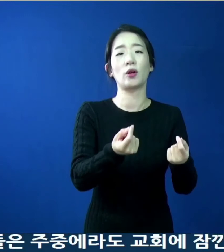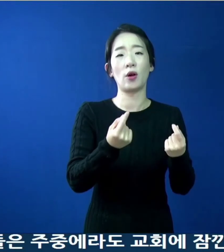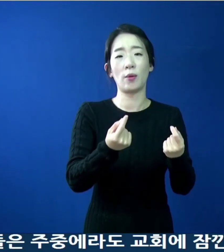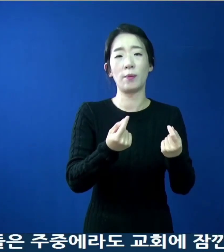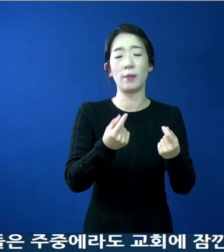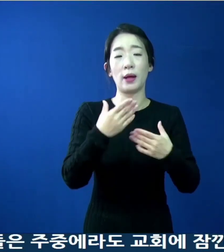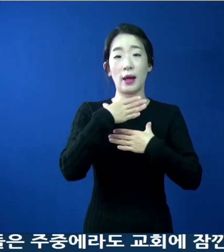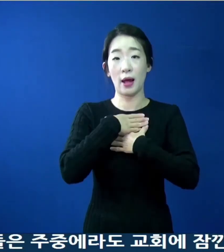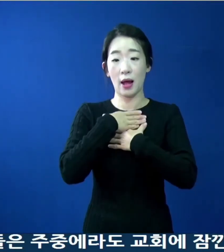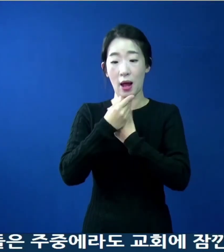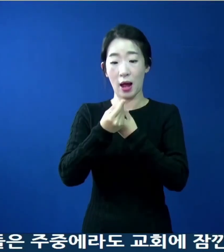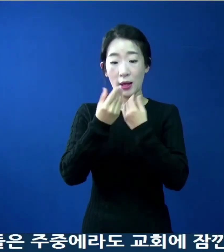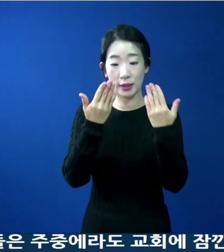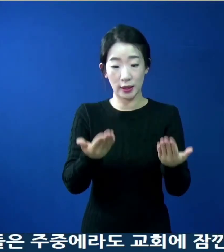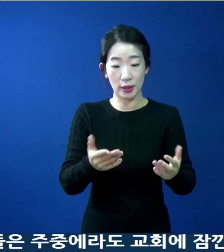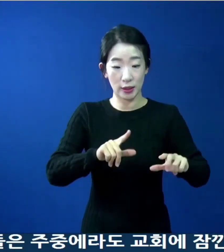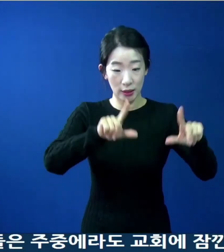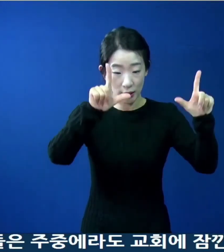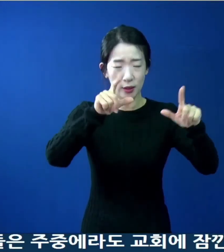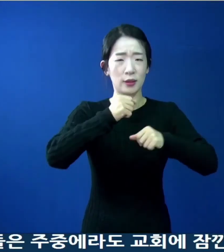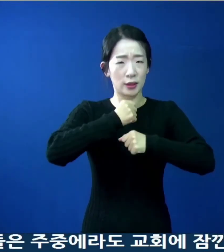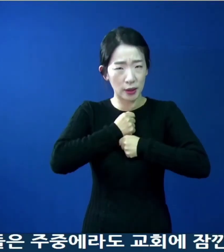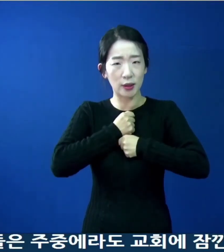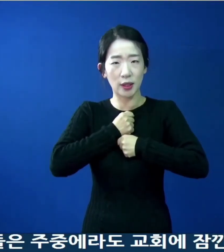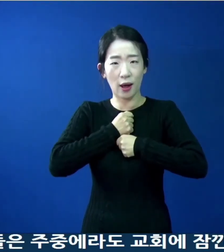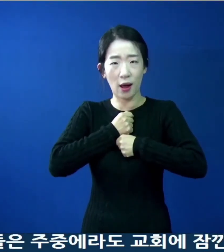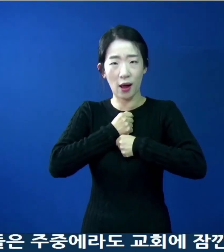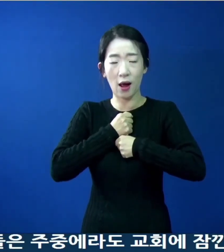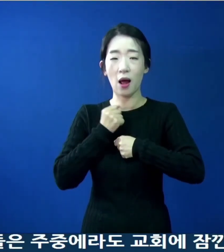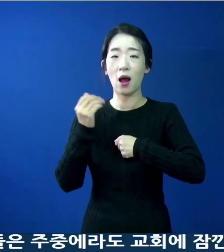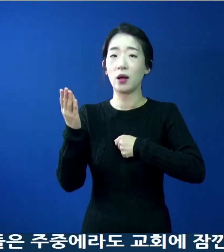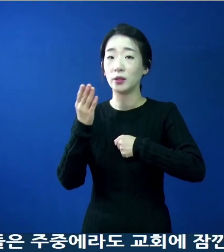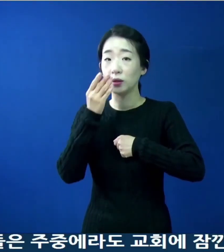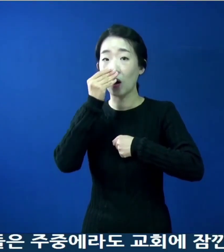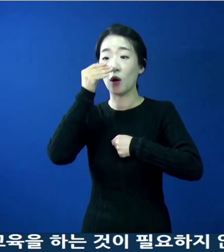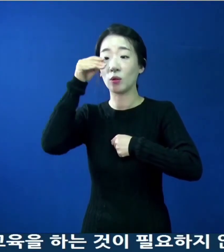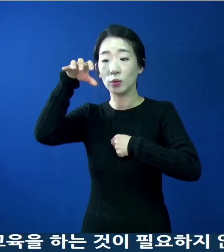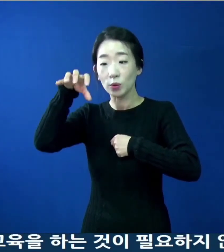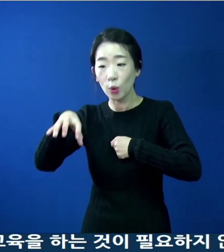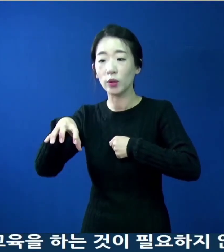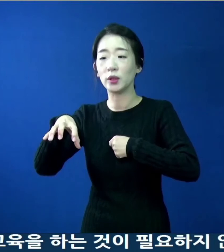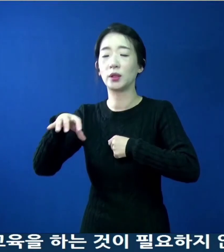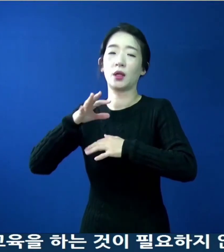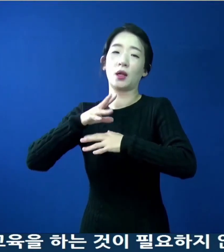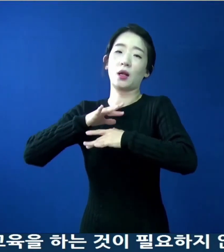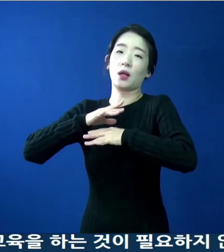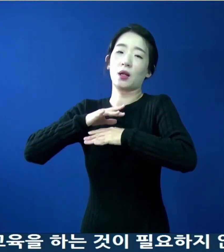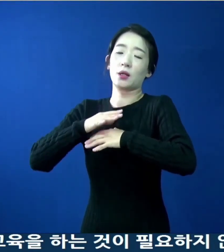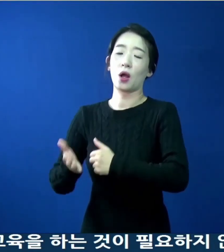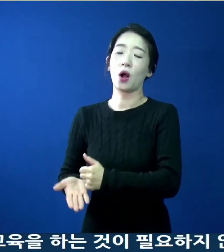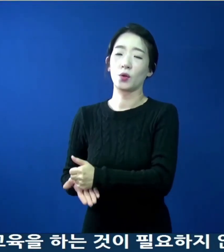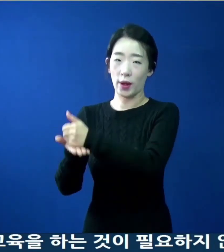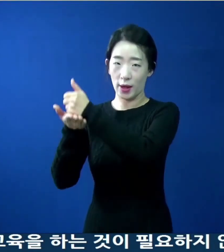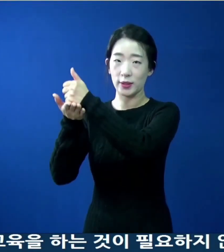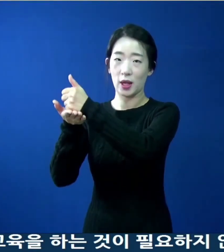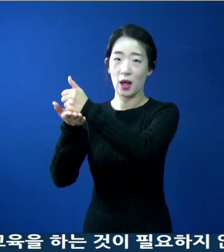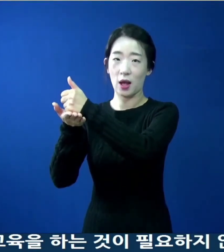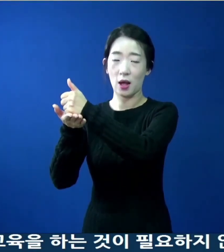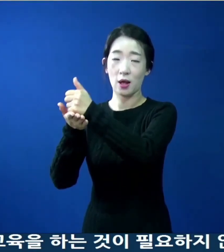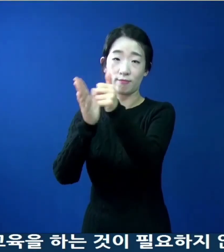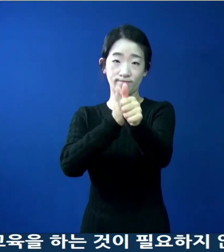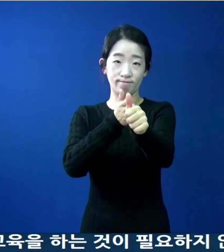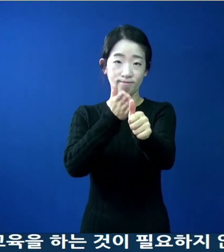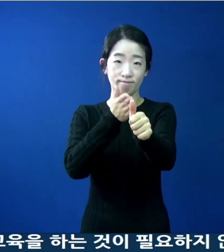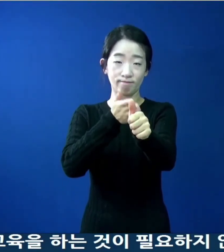안식일을 지키자, 성소를 경외하자. 우리 코로나와 함께 살아가는